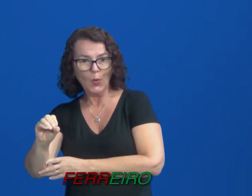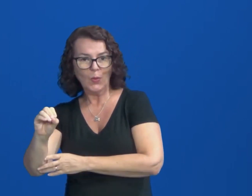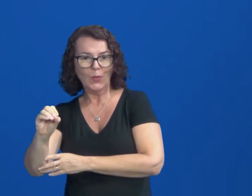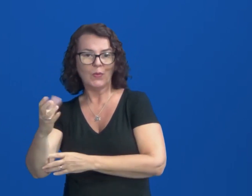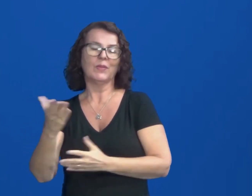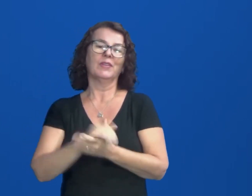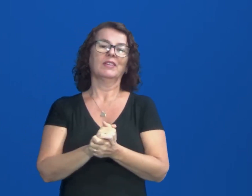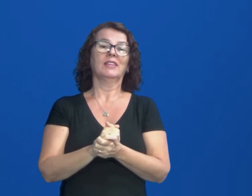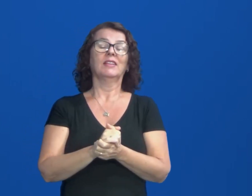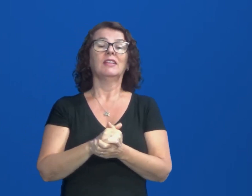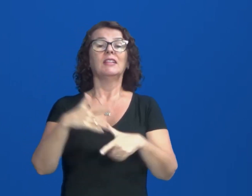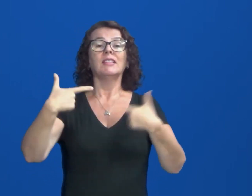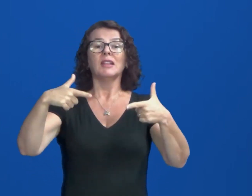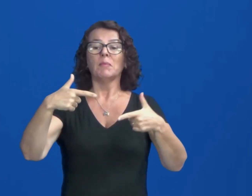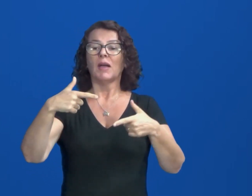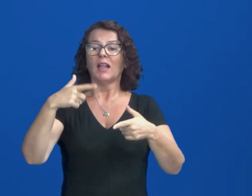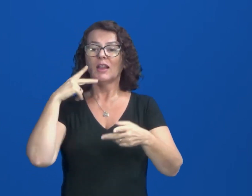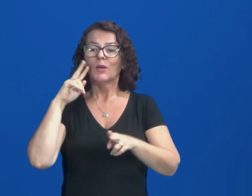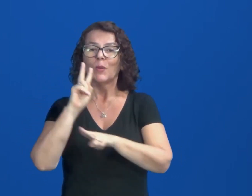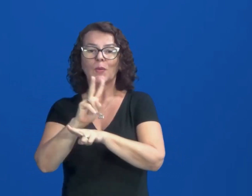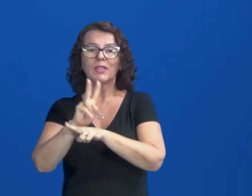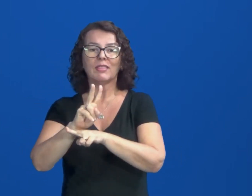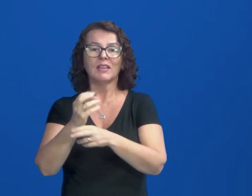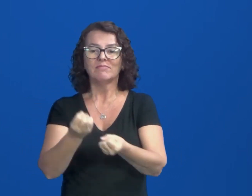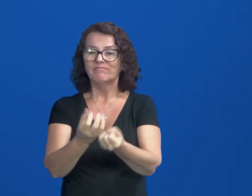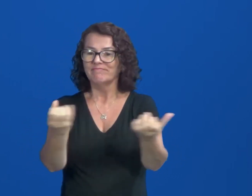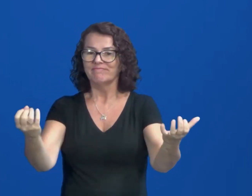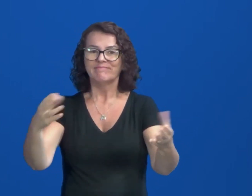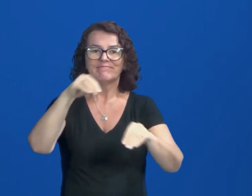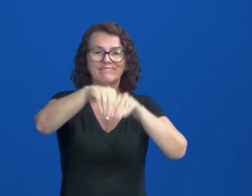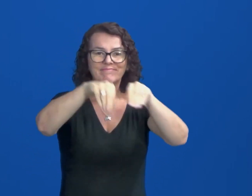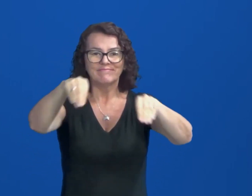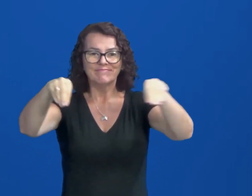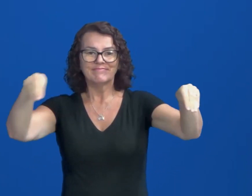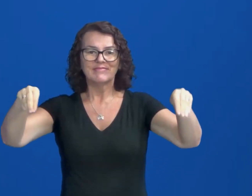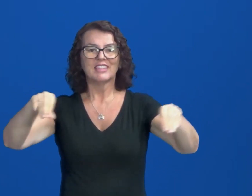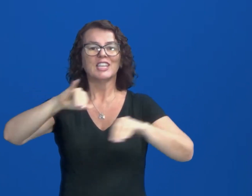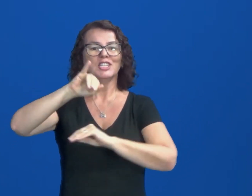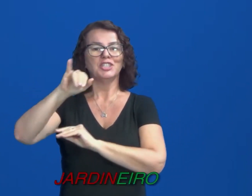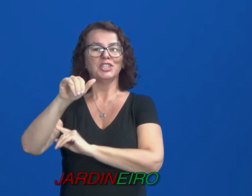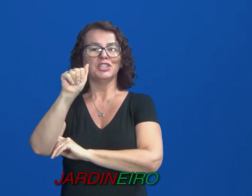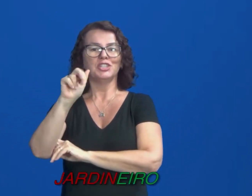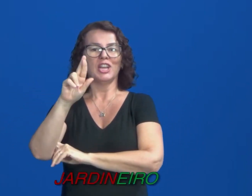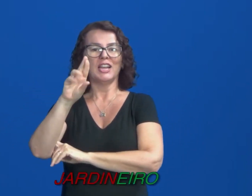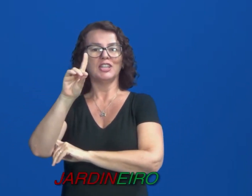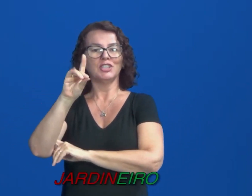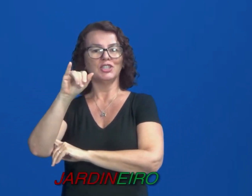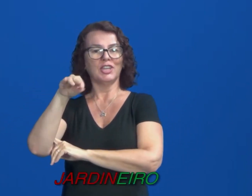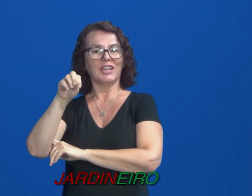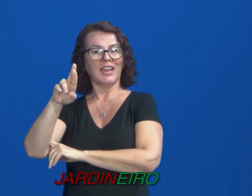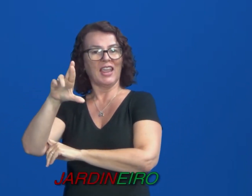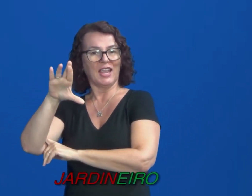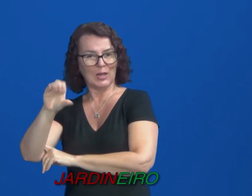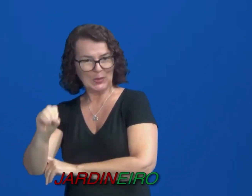morfema raiz fer. E assim eu posso fazer inúmeras combinações, como